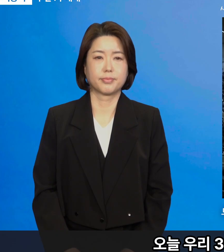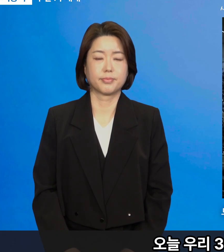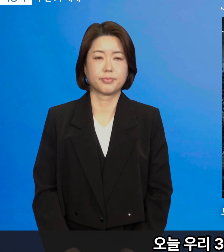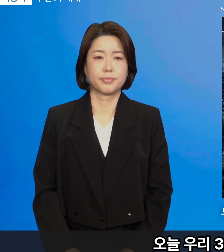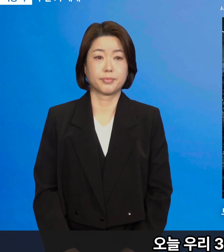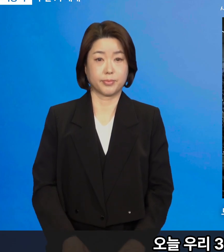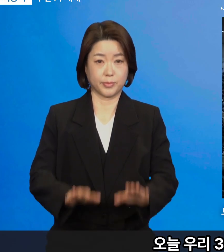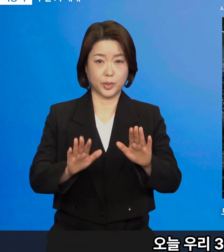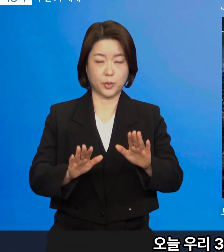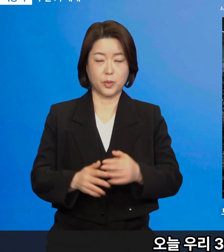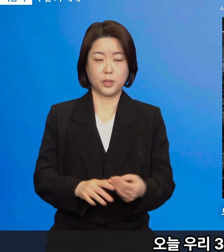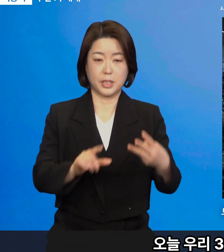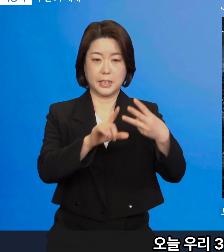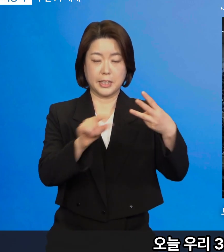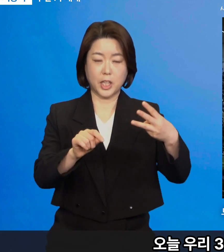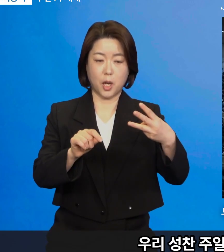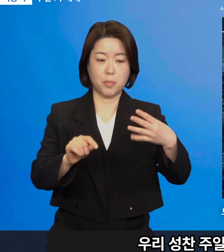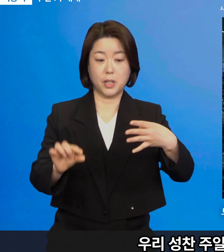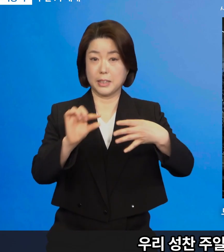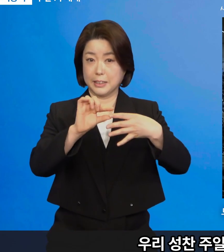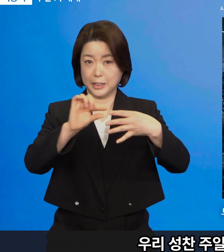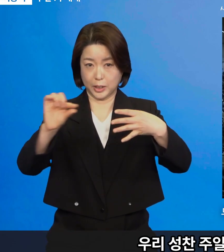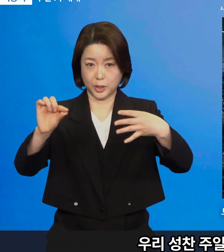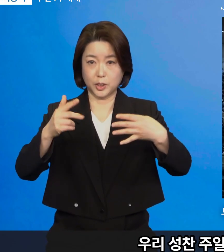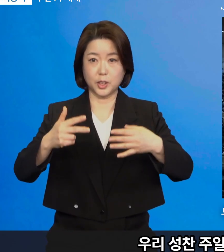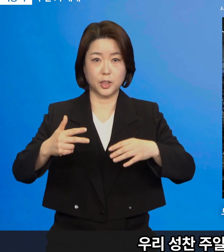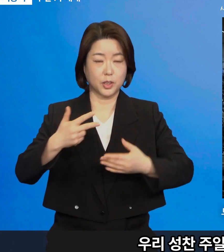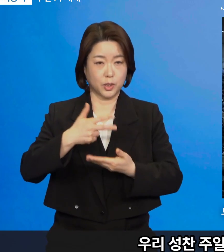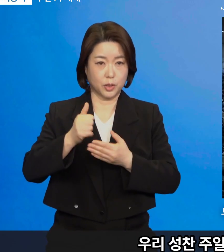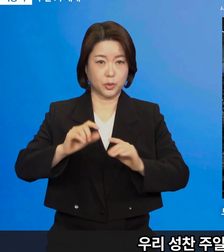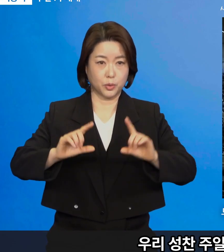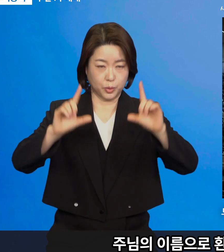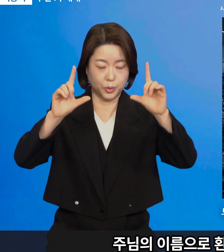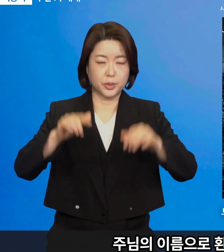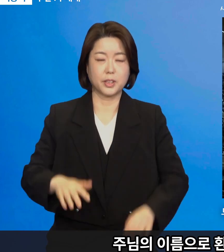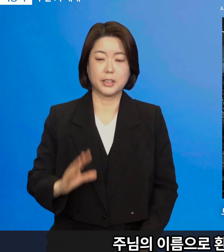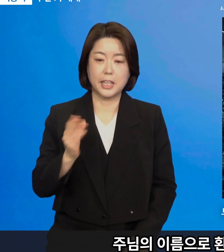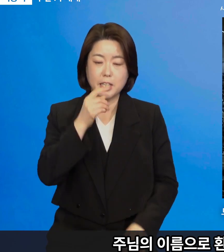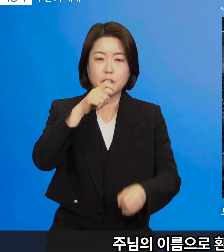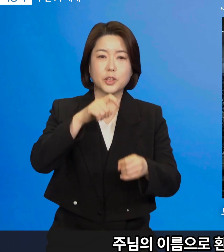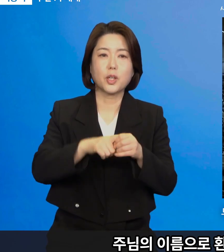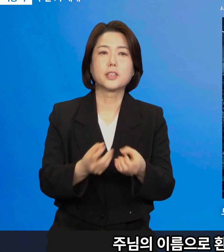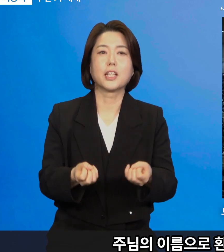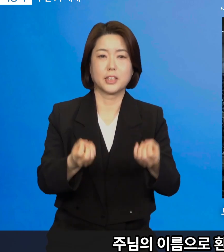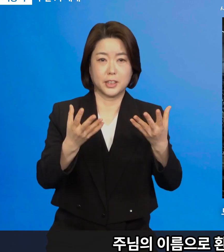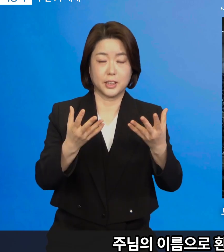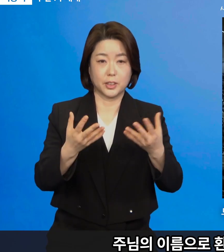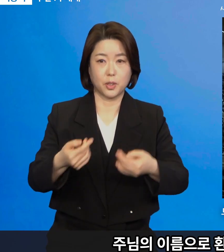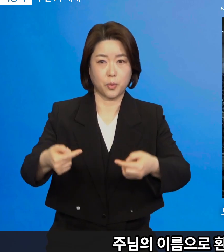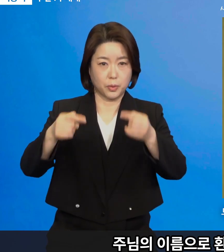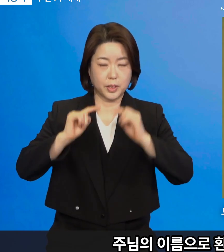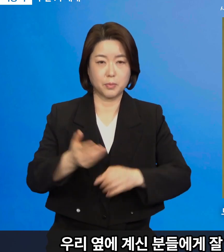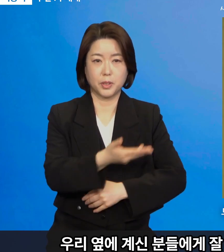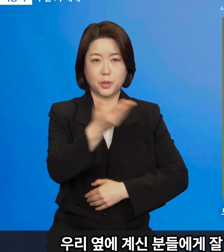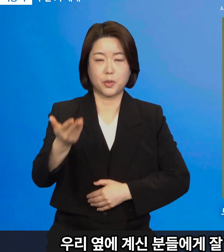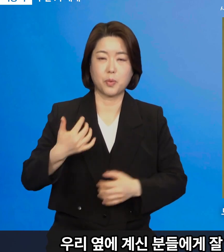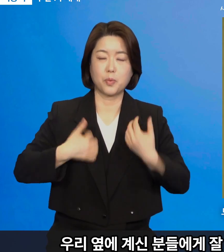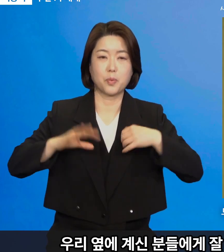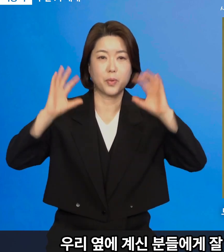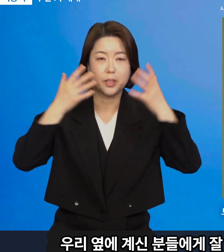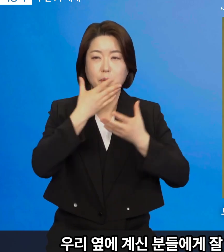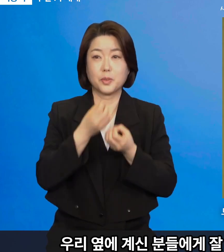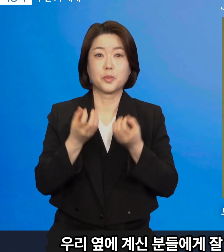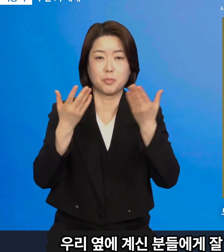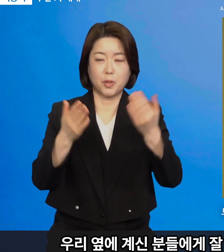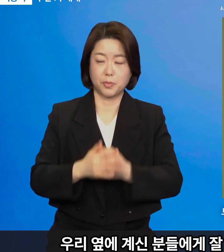네, 오늘 우리 3월 첫째 주일, 우리 성찬 주일 오신 여러분들 주님의 이름으로 환영하고 축복합니다. 우리 옆에